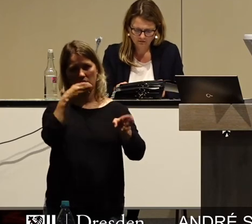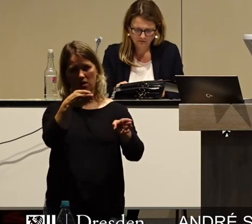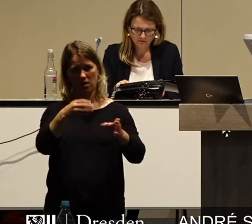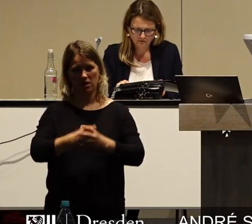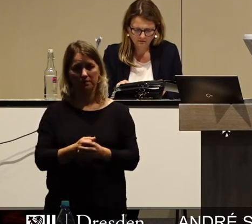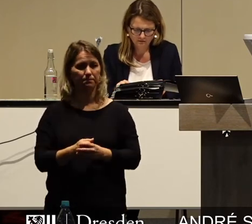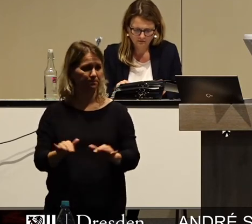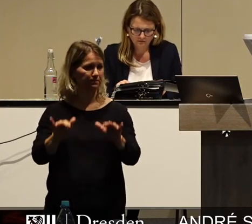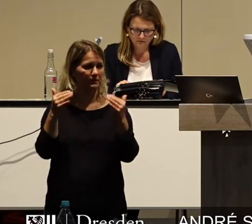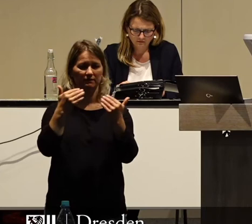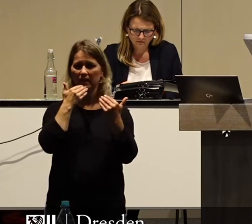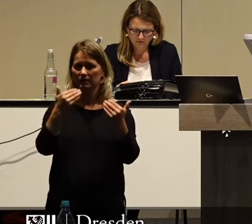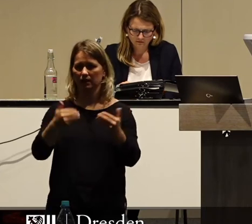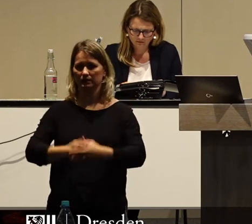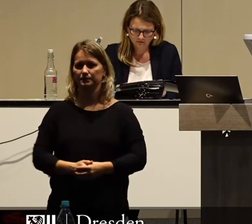Vielen Dank.